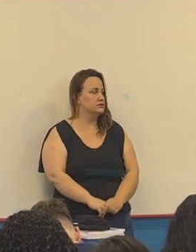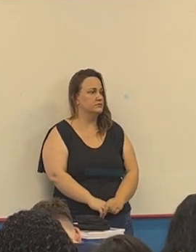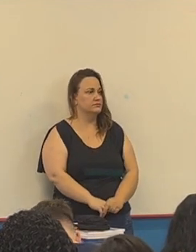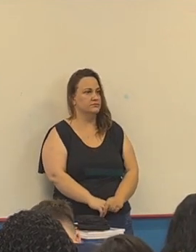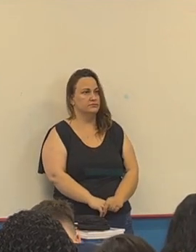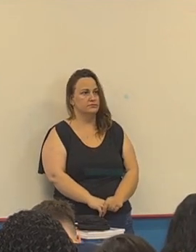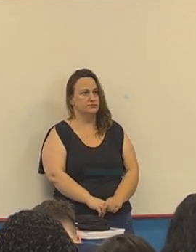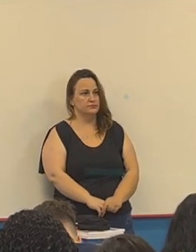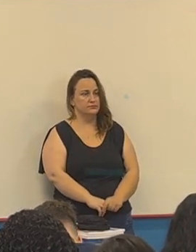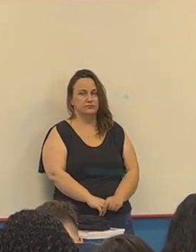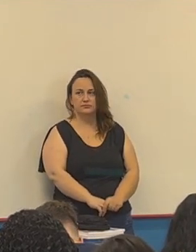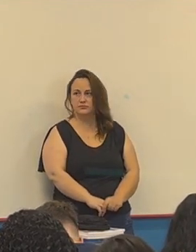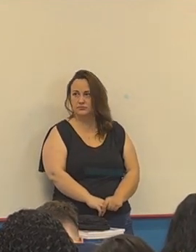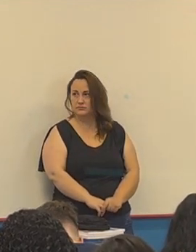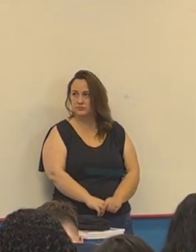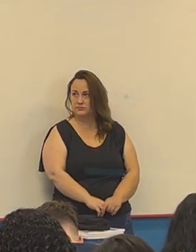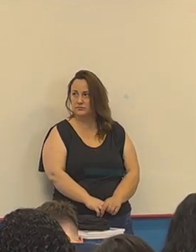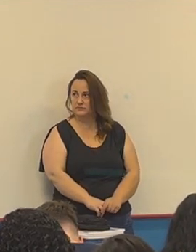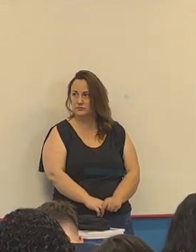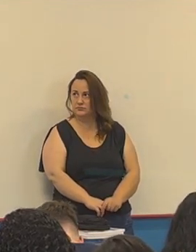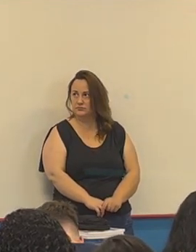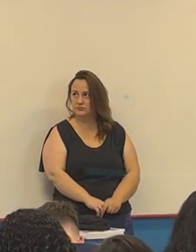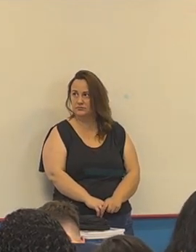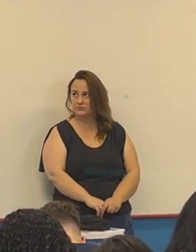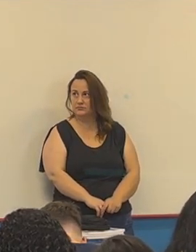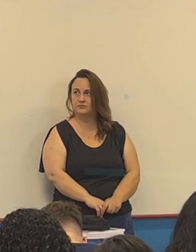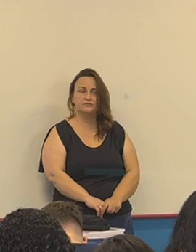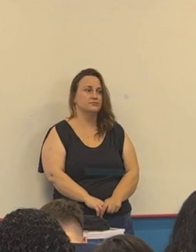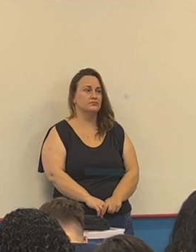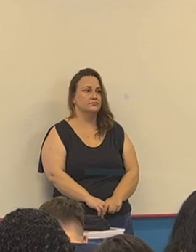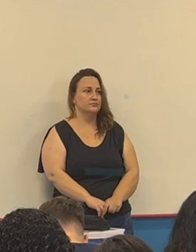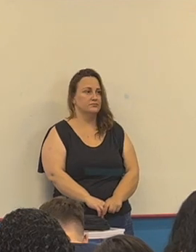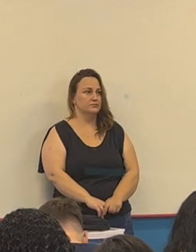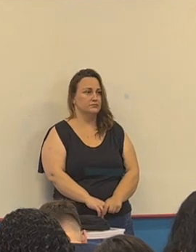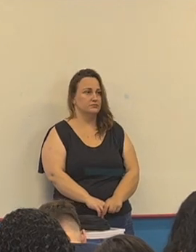Então é isso. Então é bem... Não tá escapando nada.